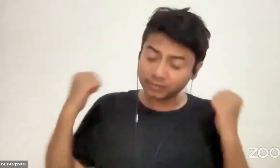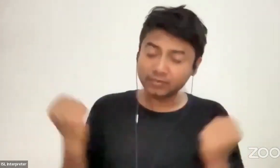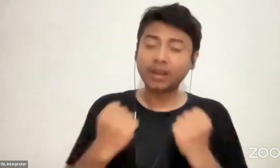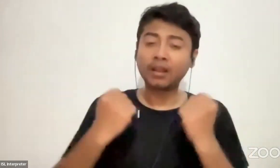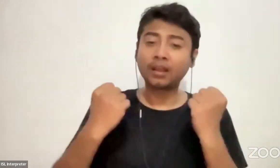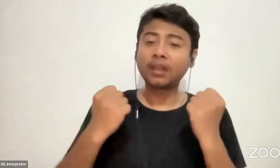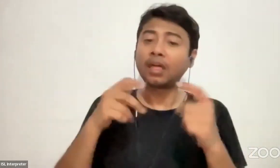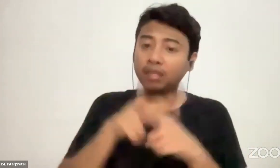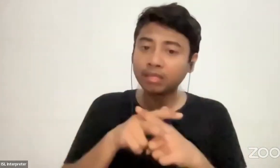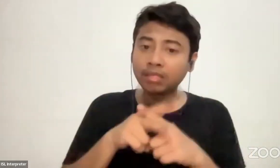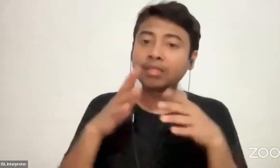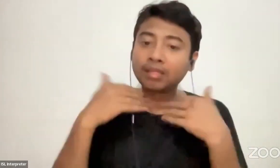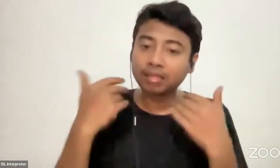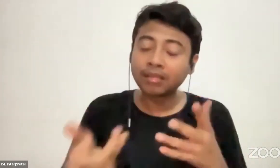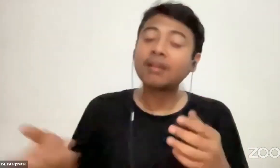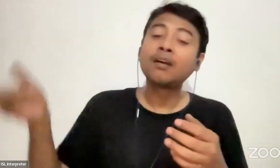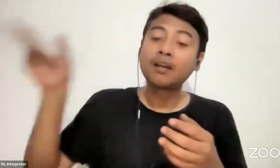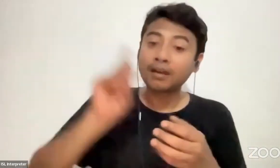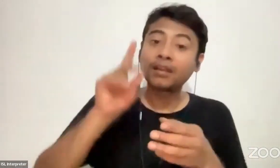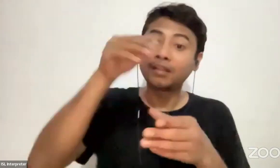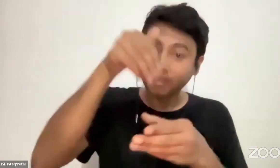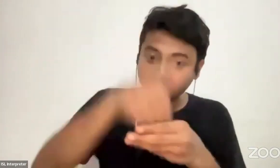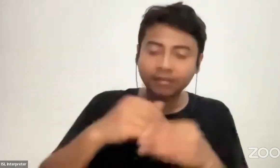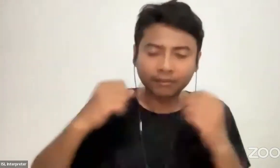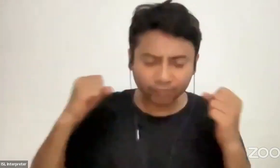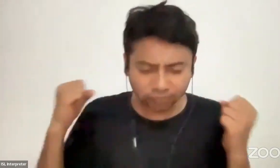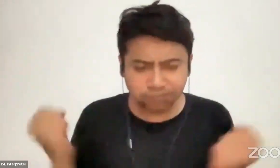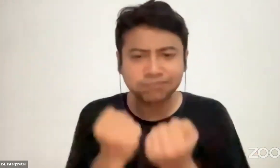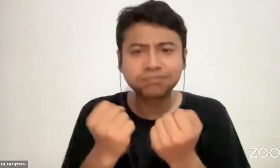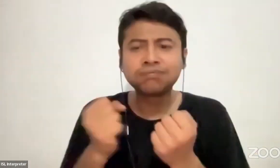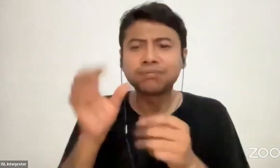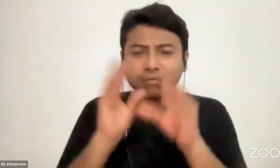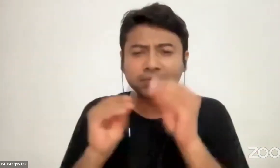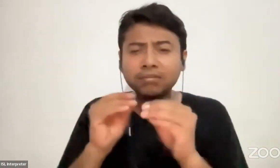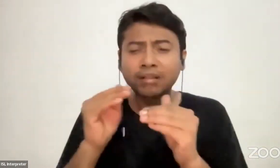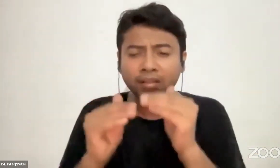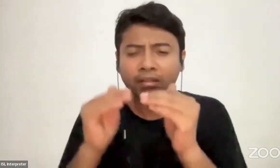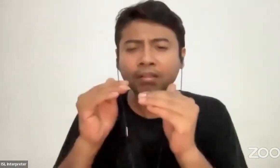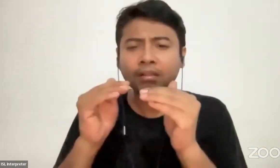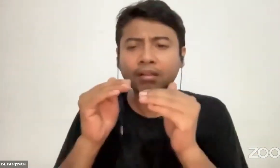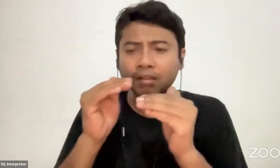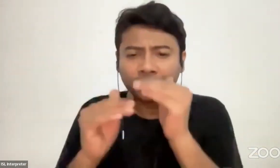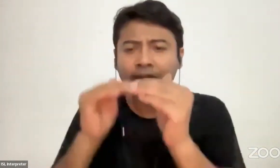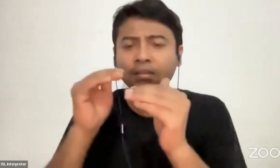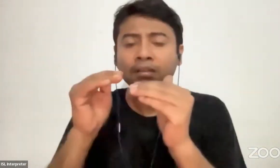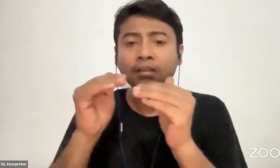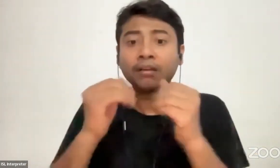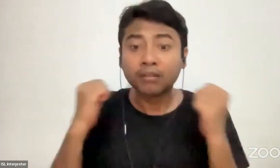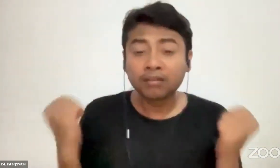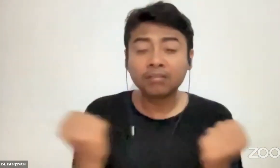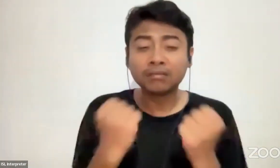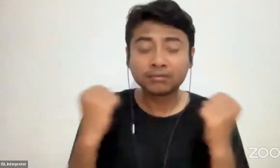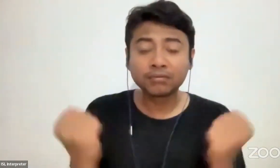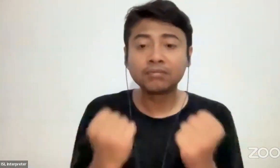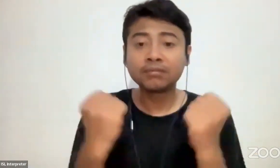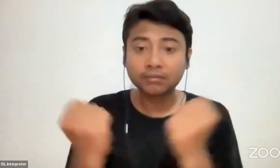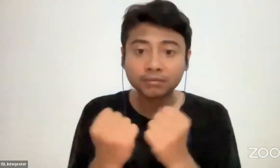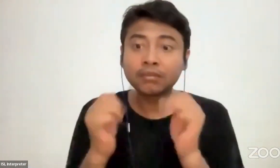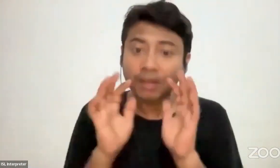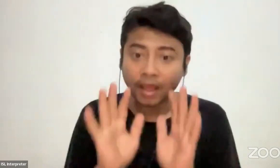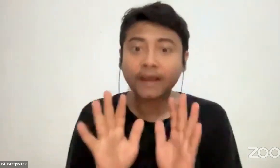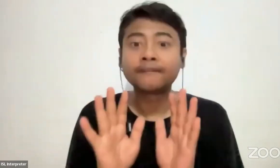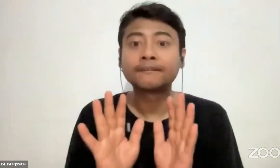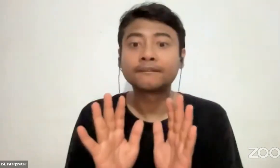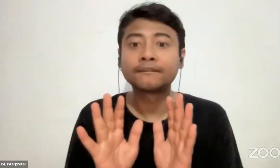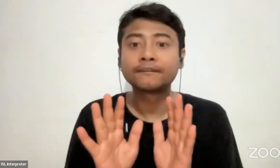बर्थ जिसने नॉलेज प्राप्त की है, किसी तरीके से प्रयास किया है कि मैं कैसे जानूं वो परम तत्व है कौन, ये